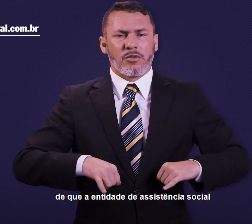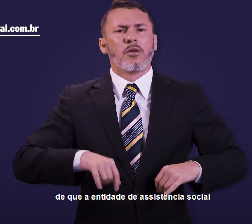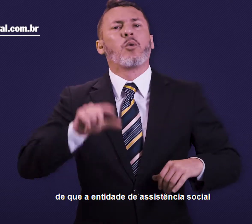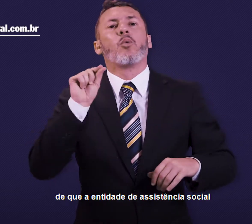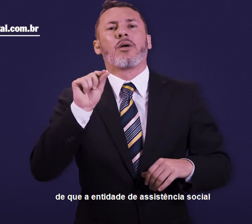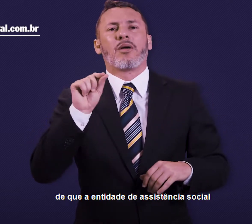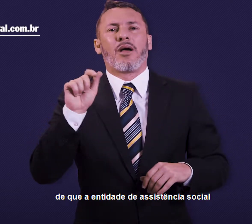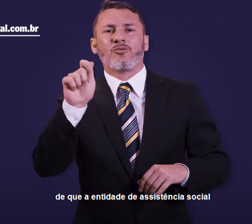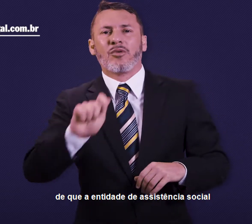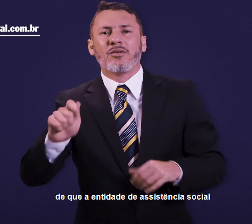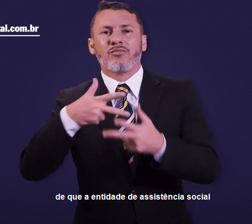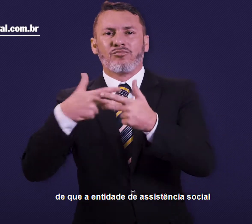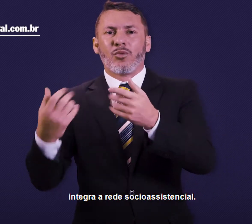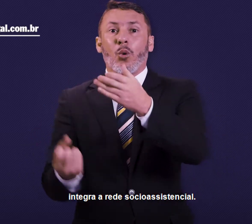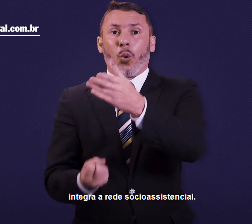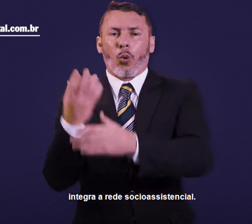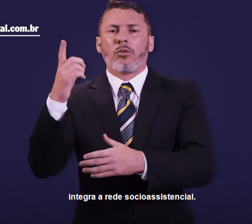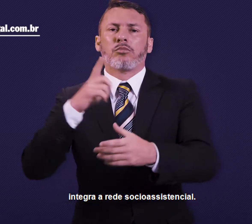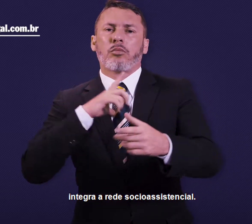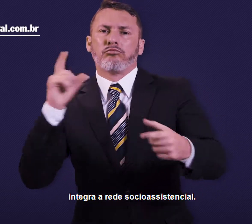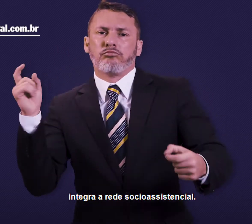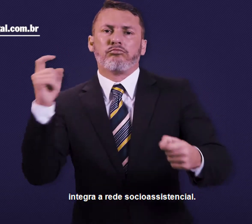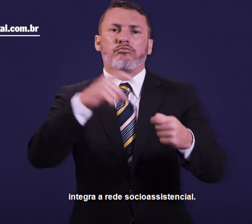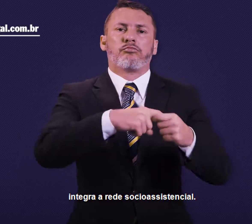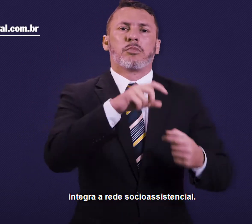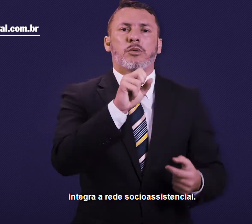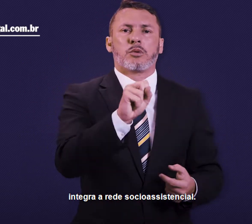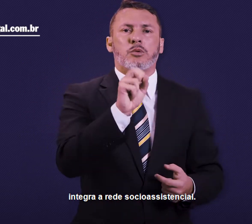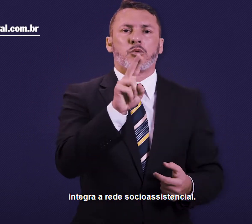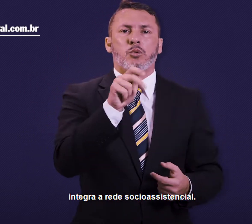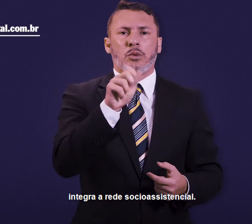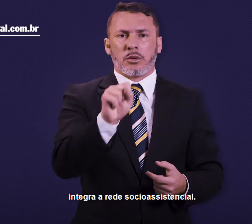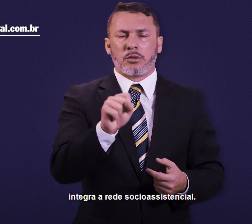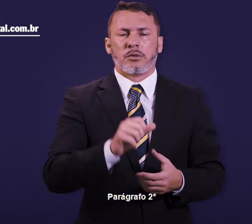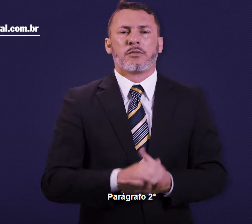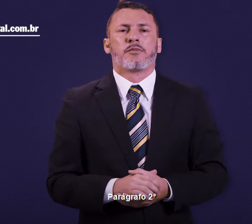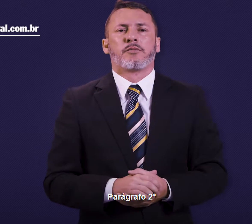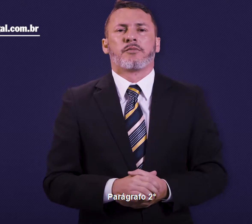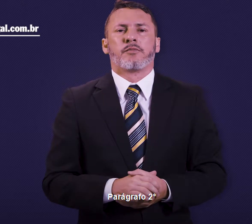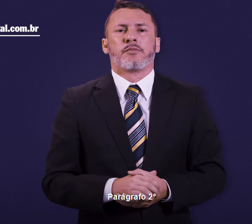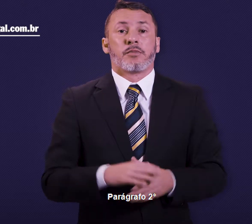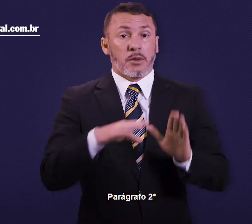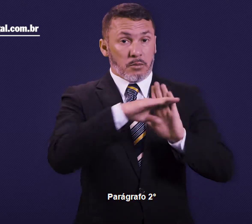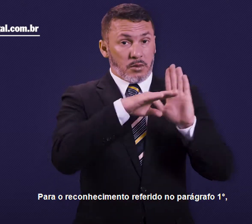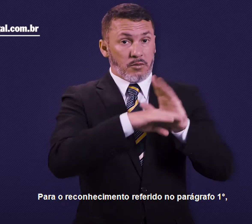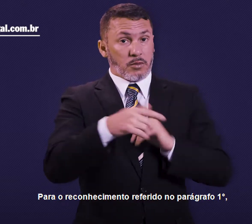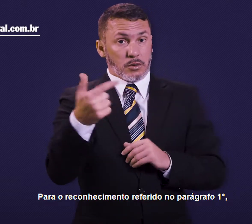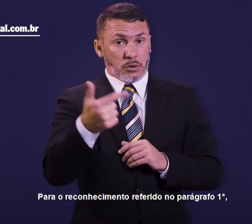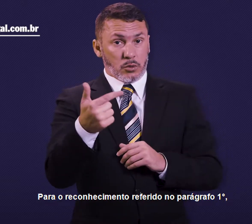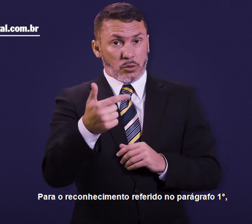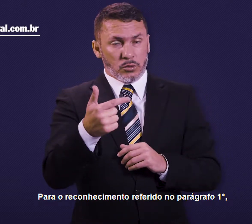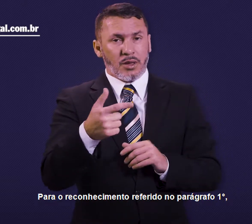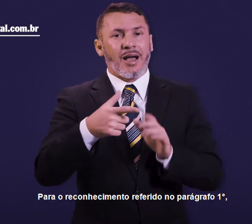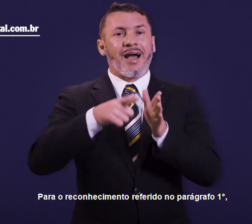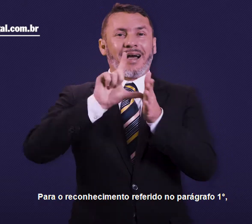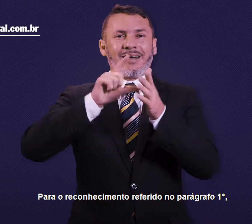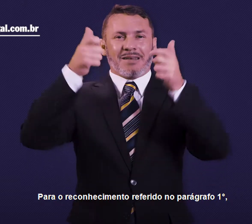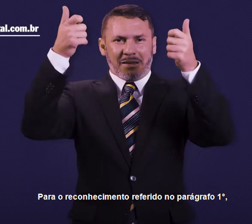de assistência social integra a rede socioassistencial. Parágrafo 2º. Para o reconhecimento referido no